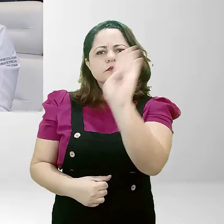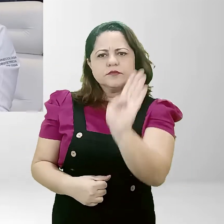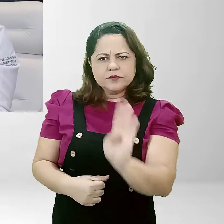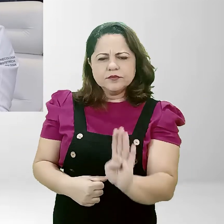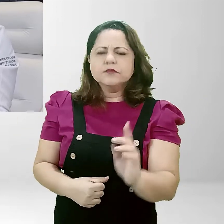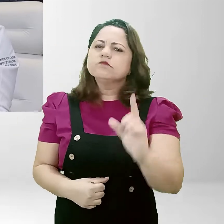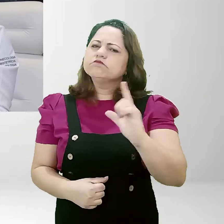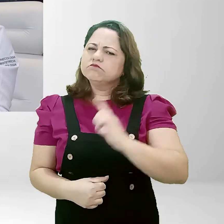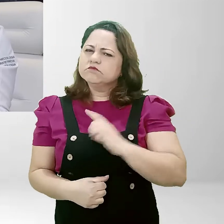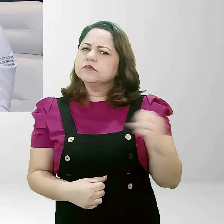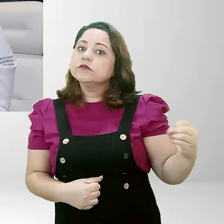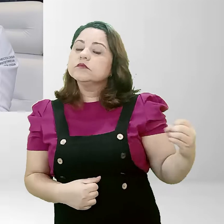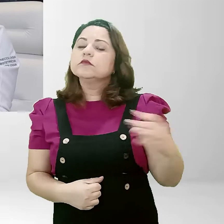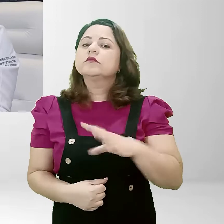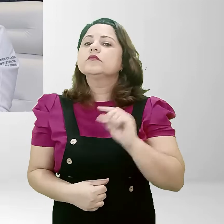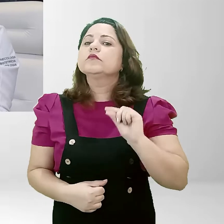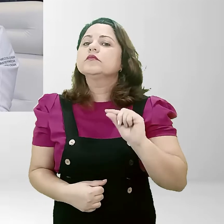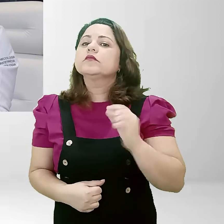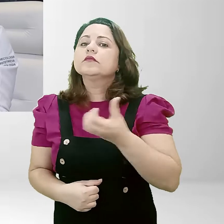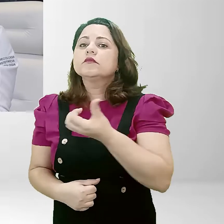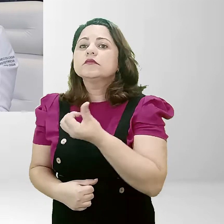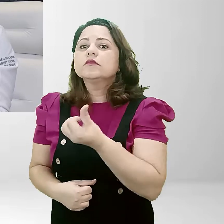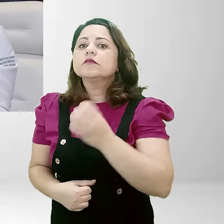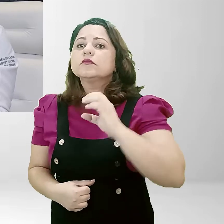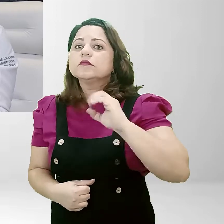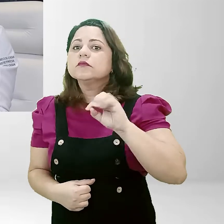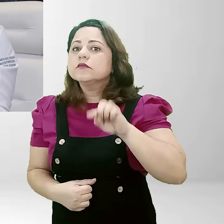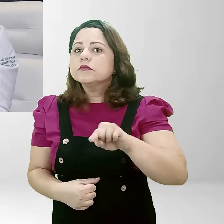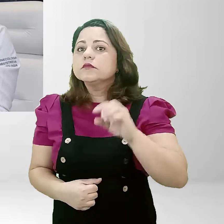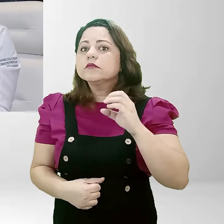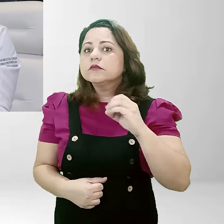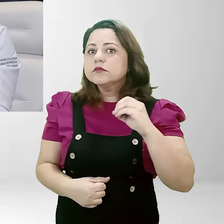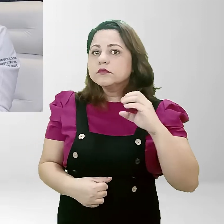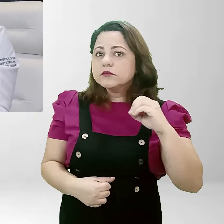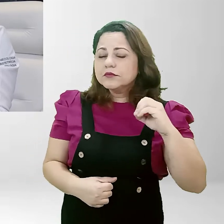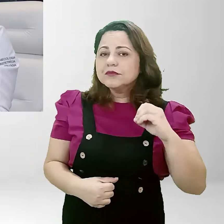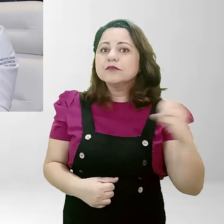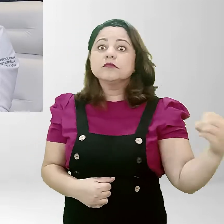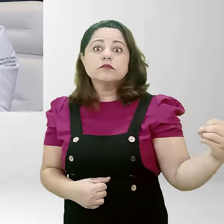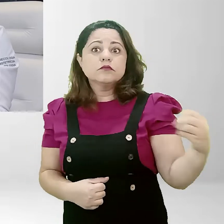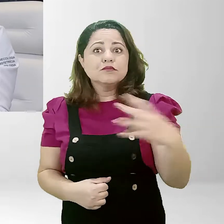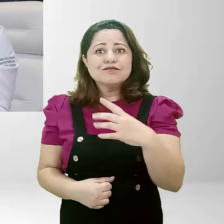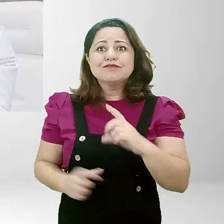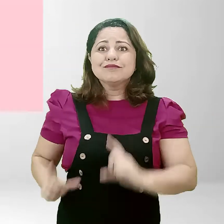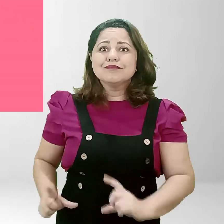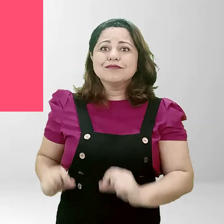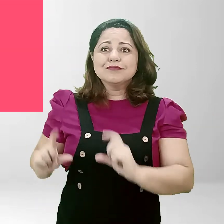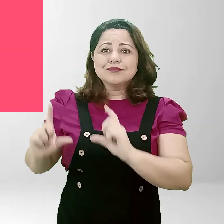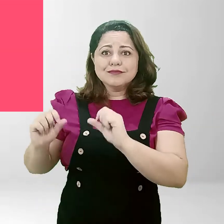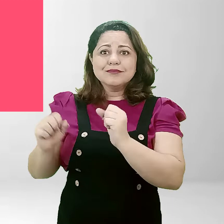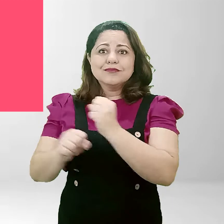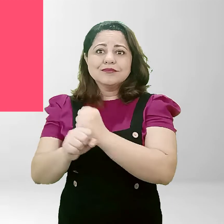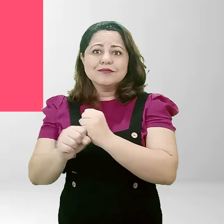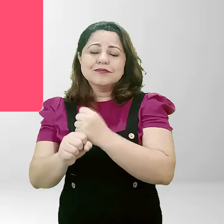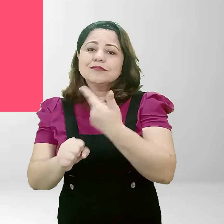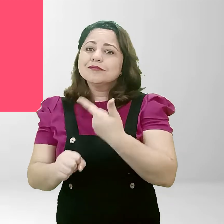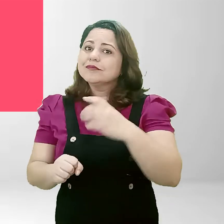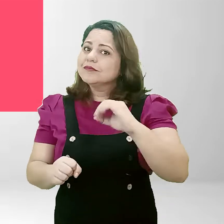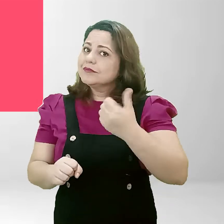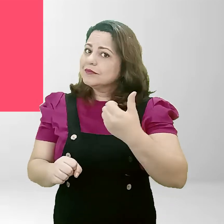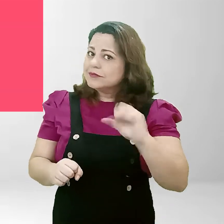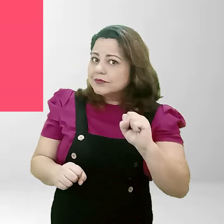quase 60 mil novos casos de câncer de mama durante os anos de 2018 e 2019.